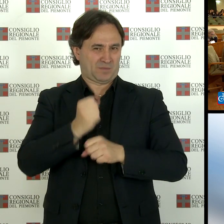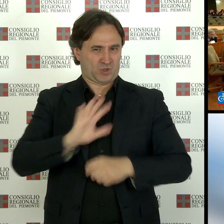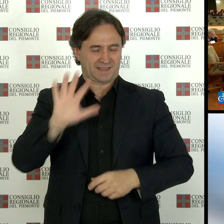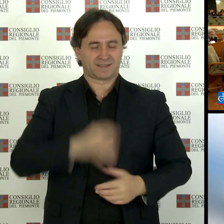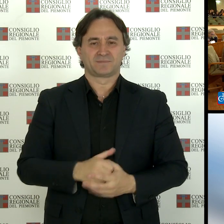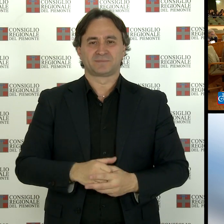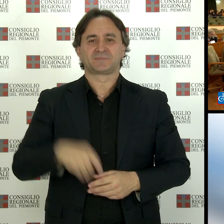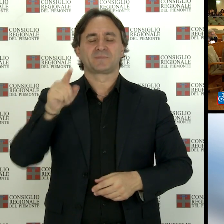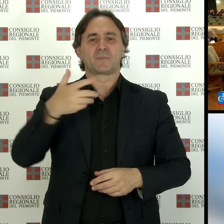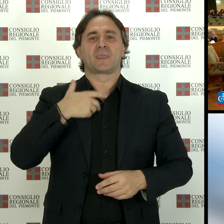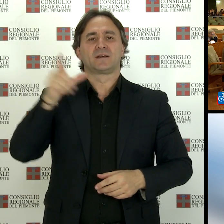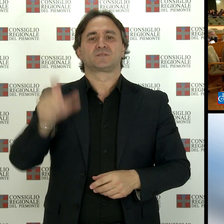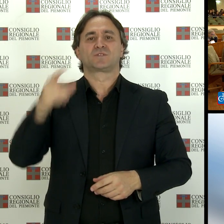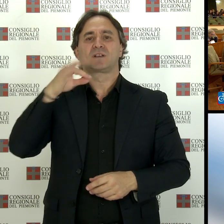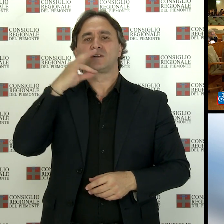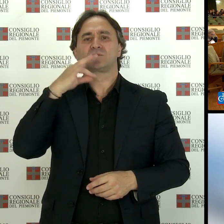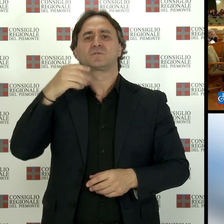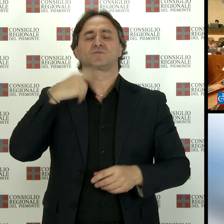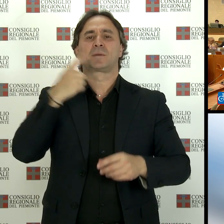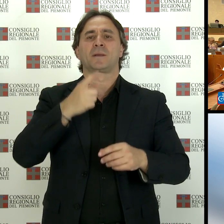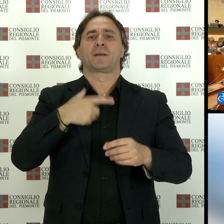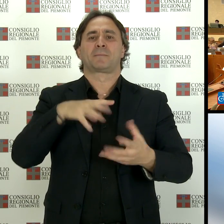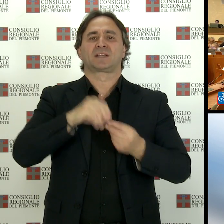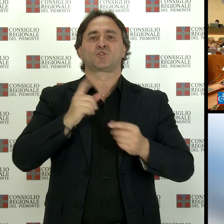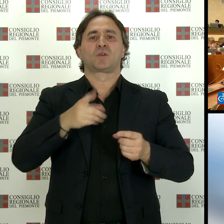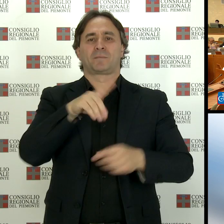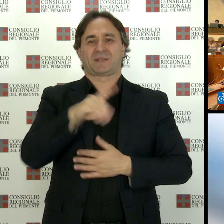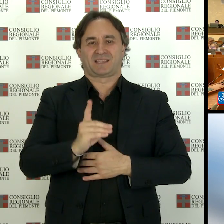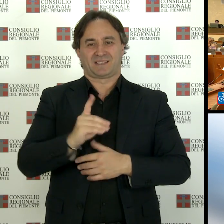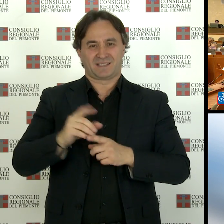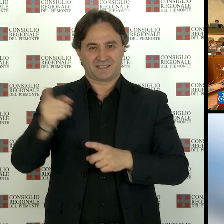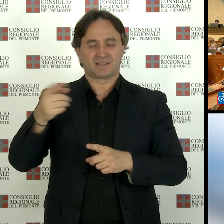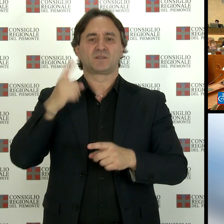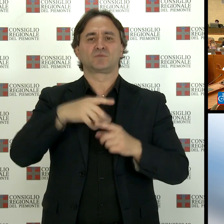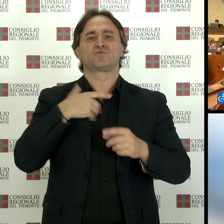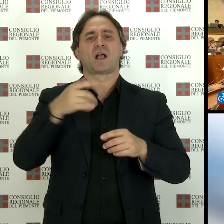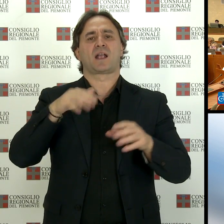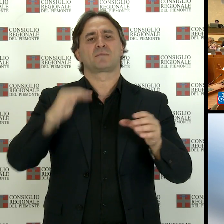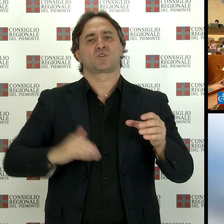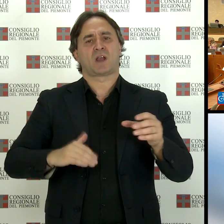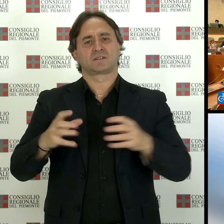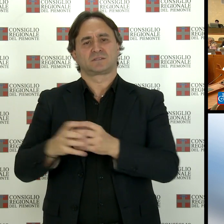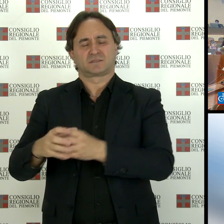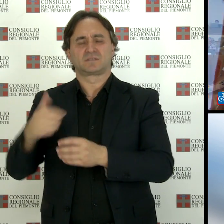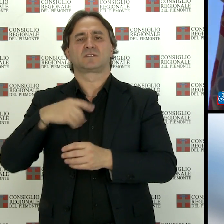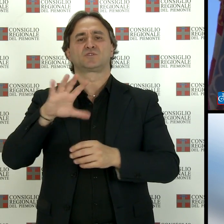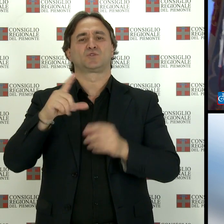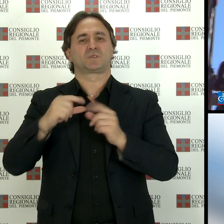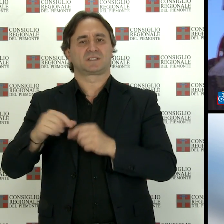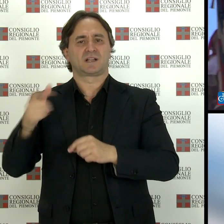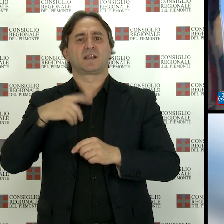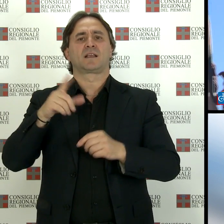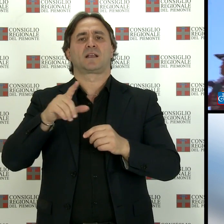dalla relatrice di maggioranza del gruppo Partito Democratico e dai relatori di minoranza dei gruppi Movimento 5 Stelle e Lega Nord,